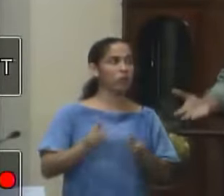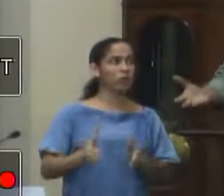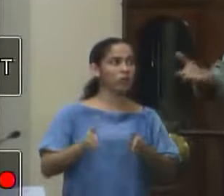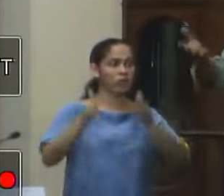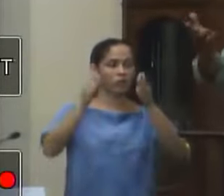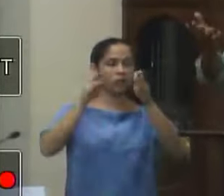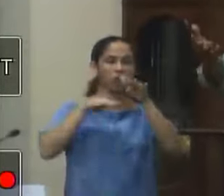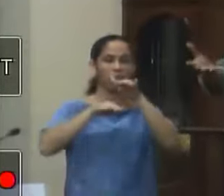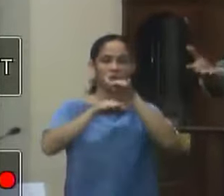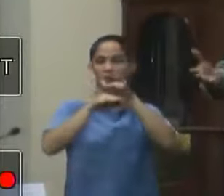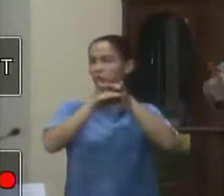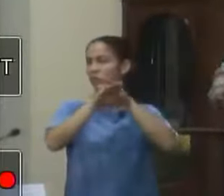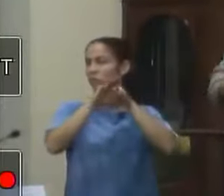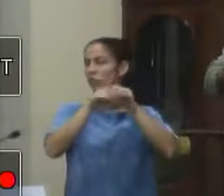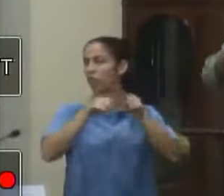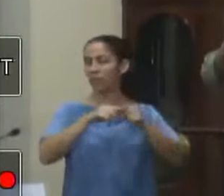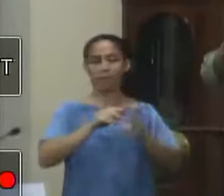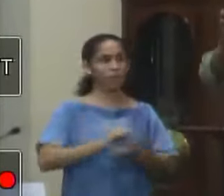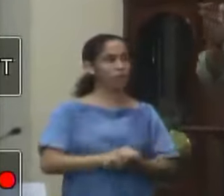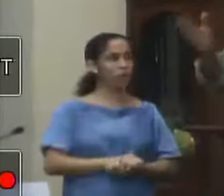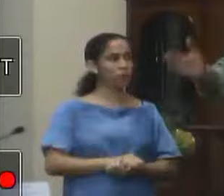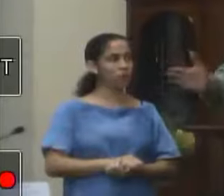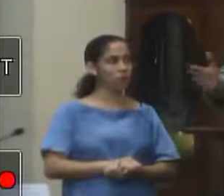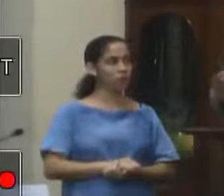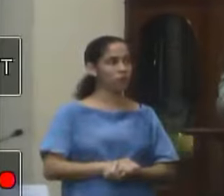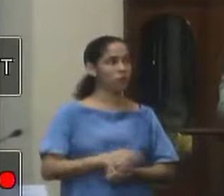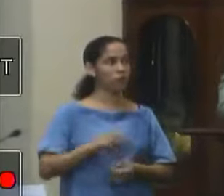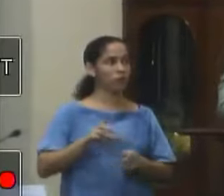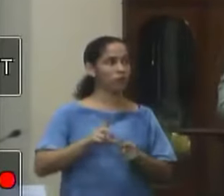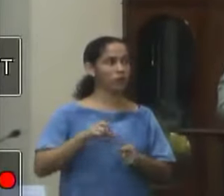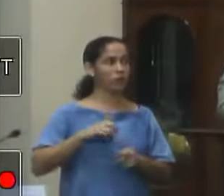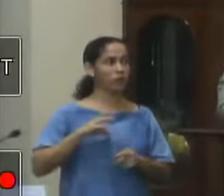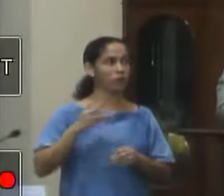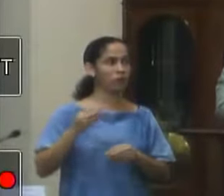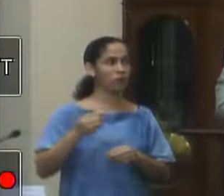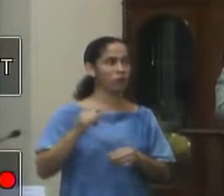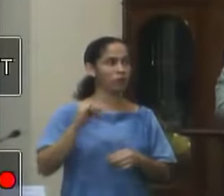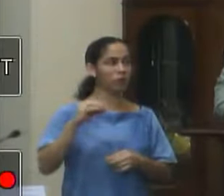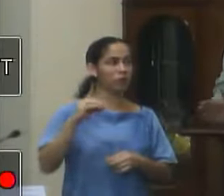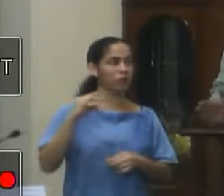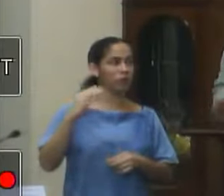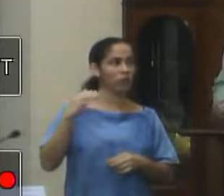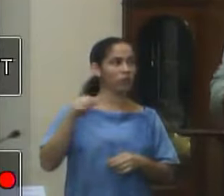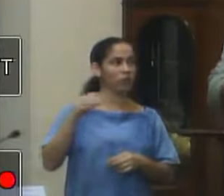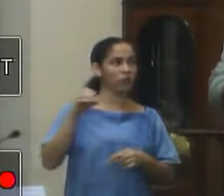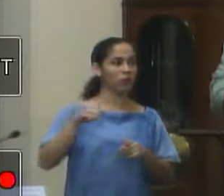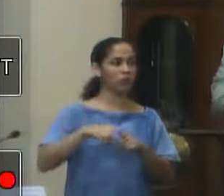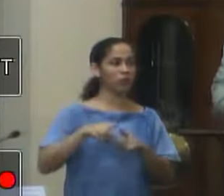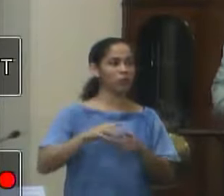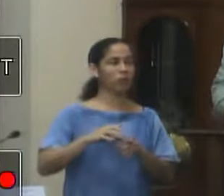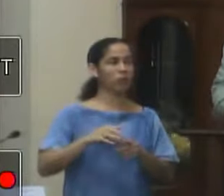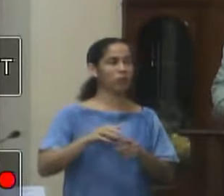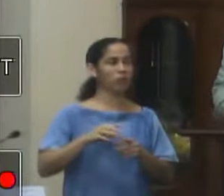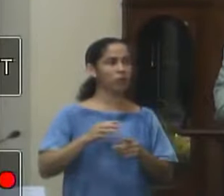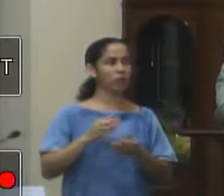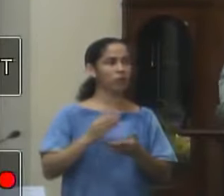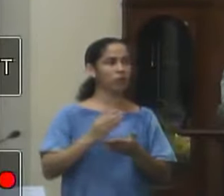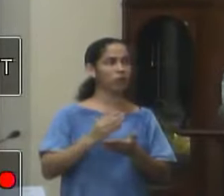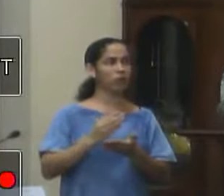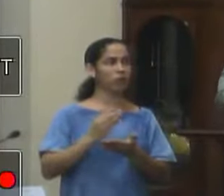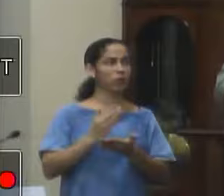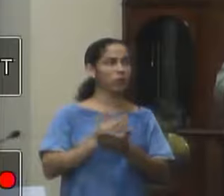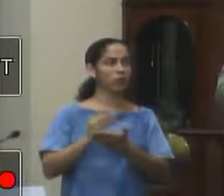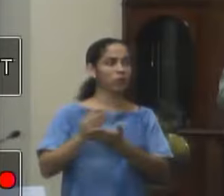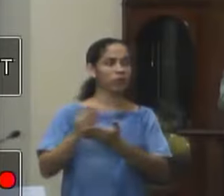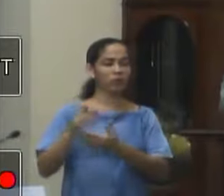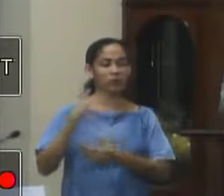ou seja, o crescimento vertical dos cemitérios. Tenho todas as indicações lá, no gabinete. Do cemitério do Rancho